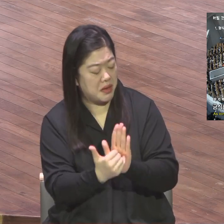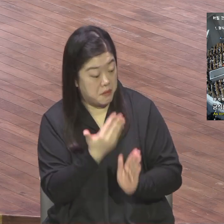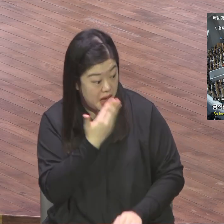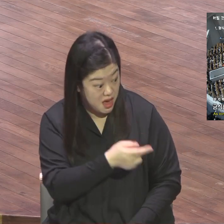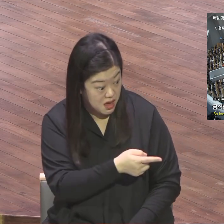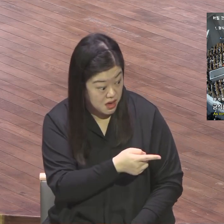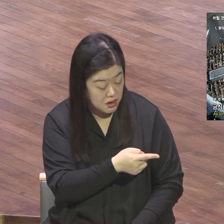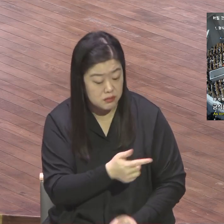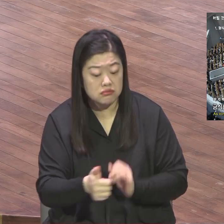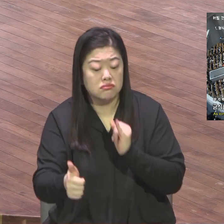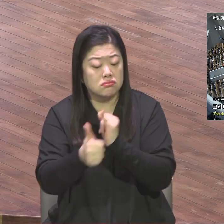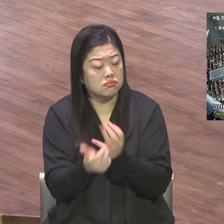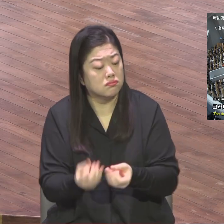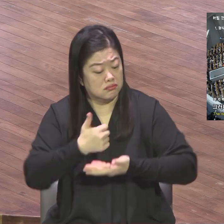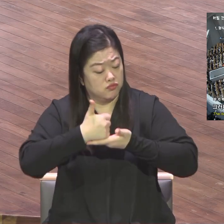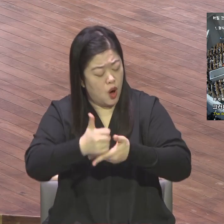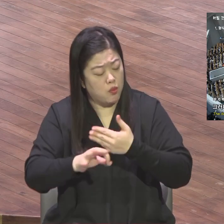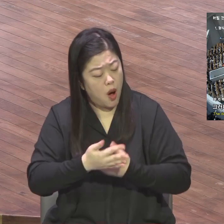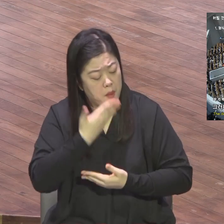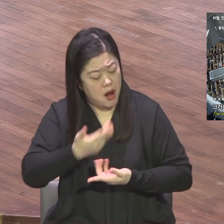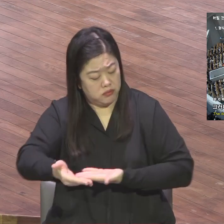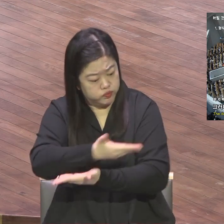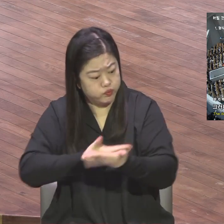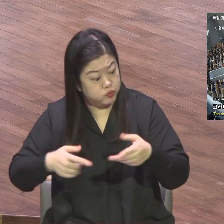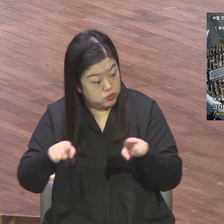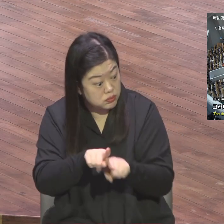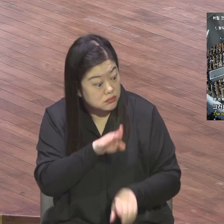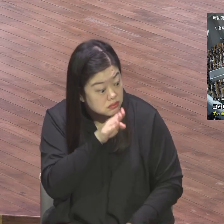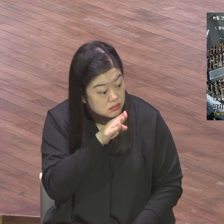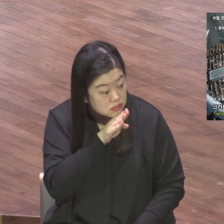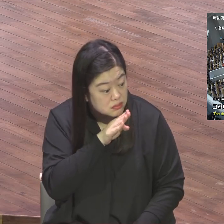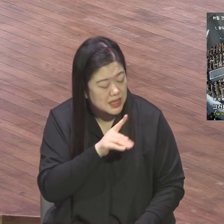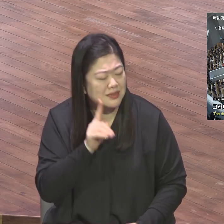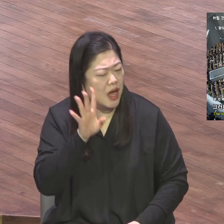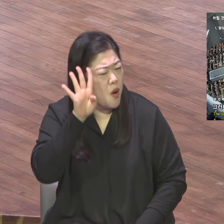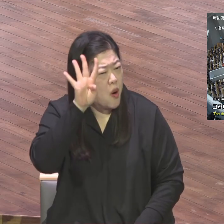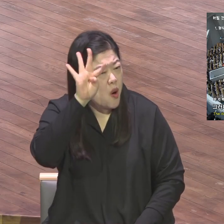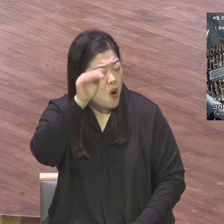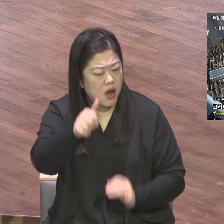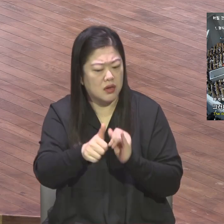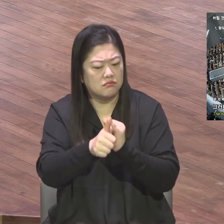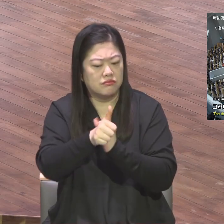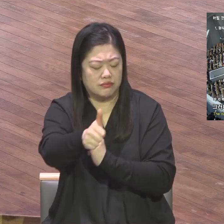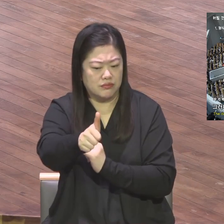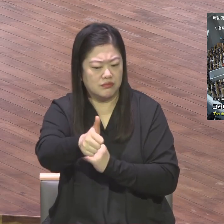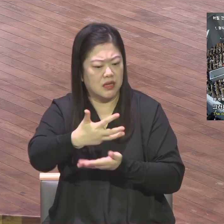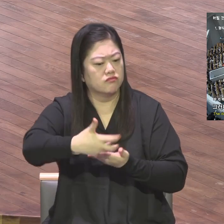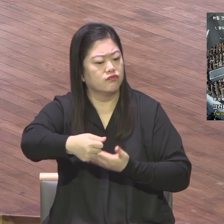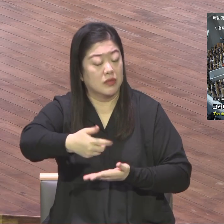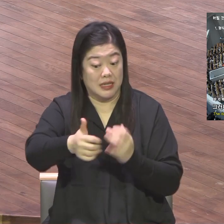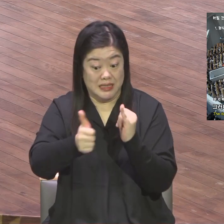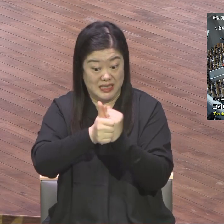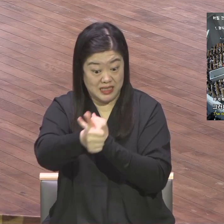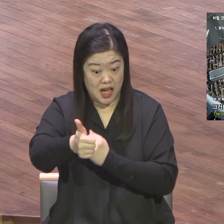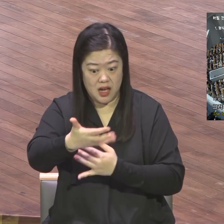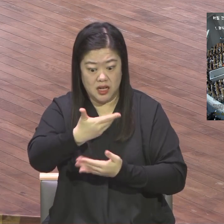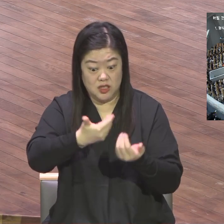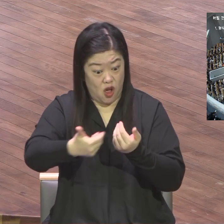함께 있을 동안에는 금식할 수 없느니라. 그러나 신랑을 빼앗길 날이 이르니 그 날에는 금식할